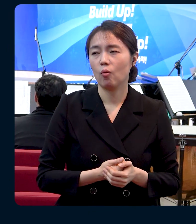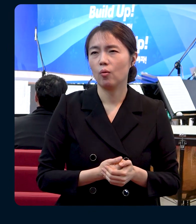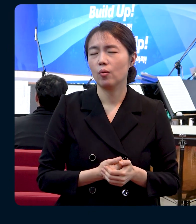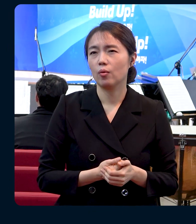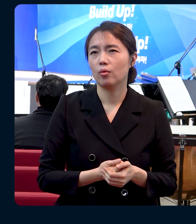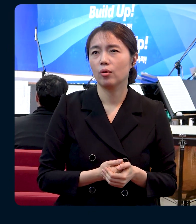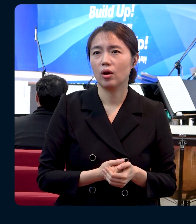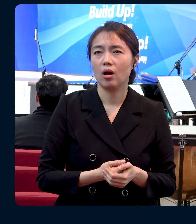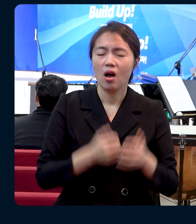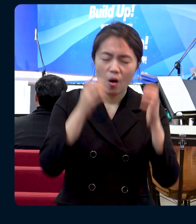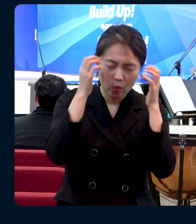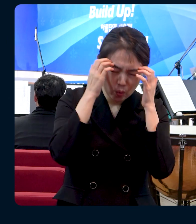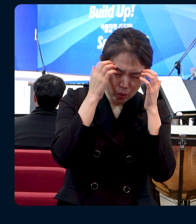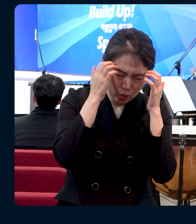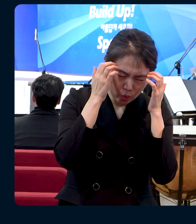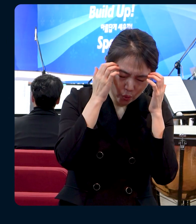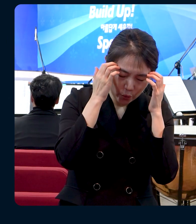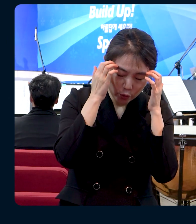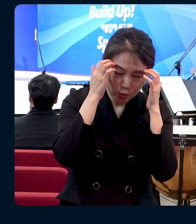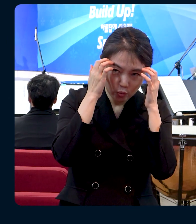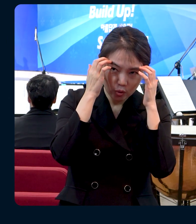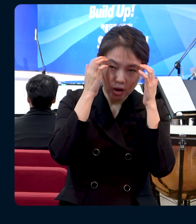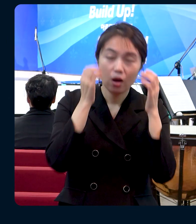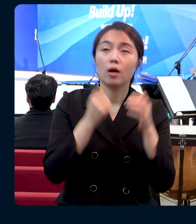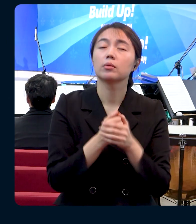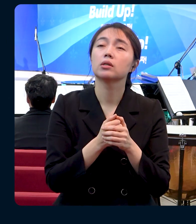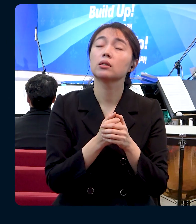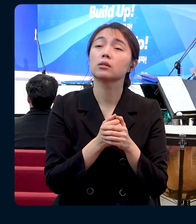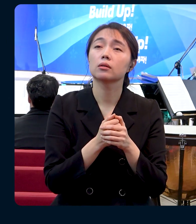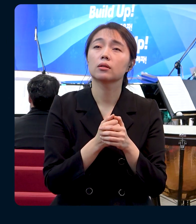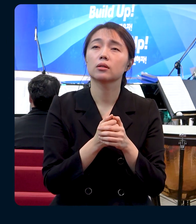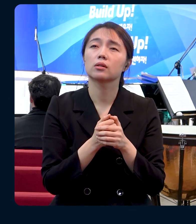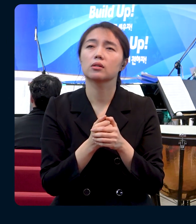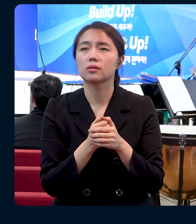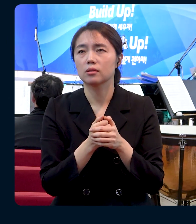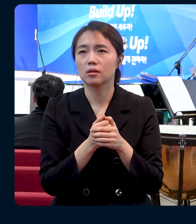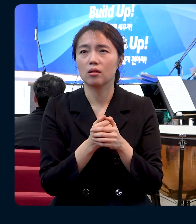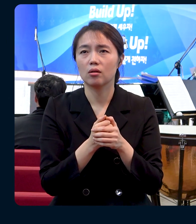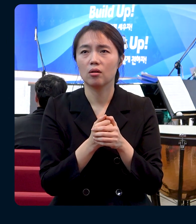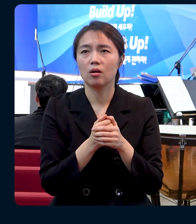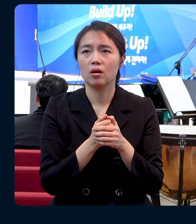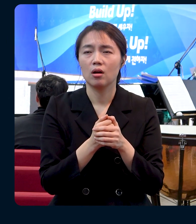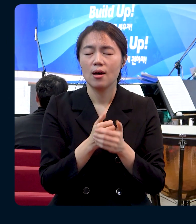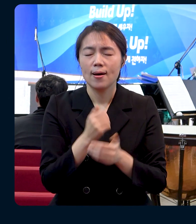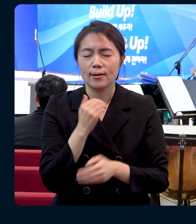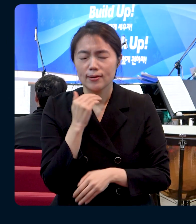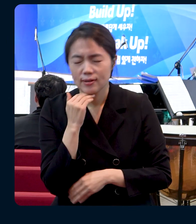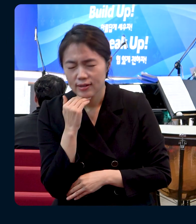그가 좌절할 수도 있고, 비록 그가 정말 고통 가운데 그렇게